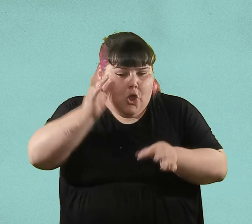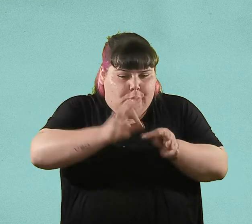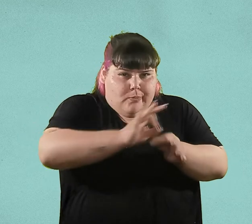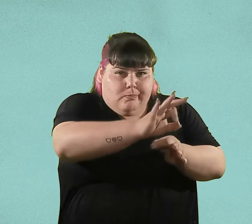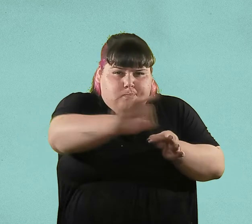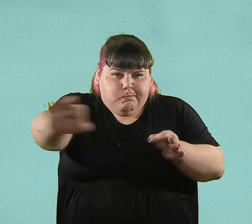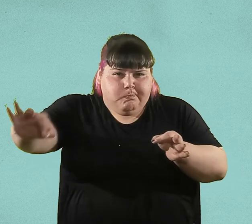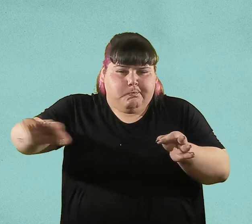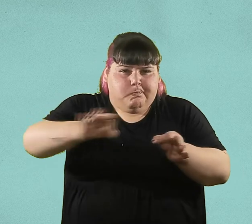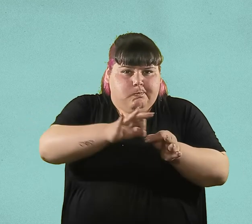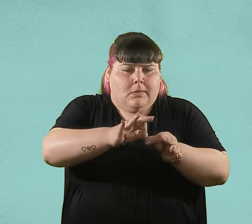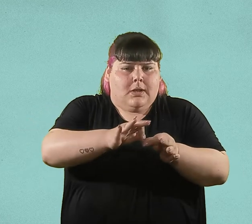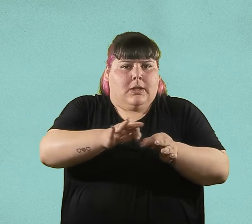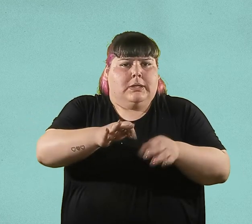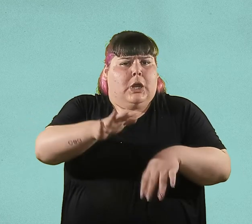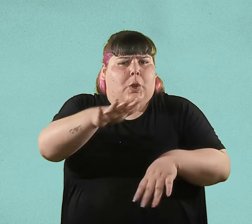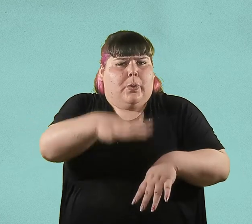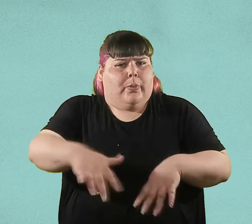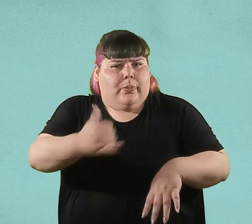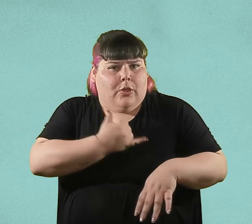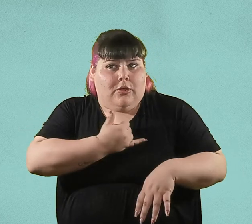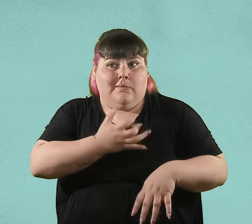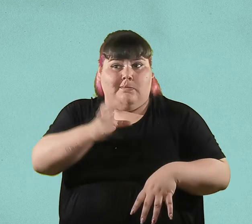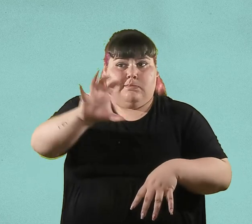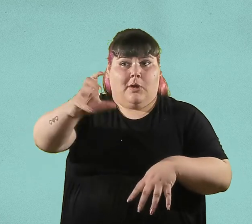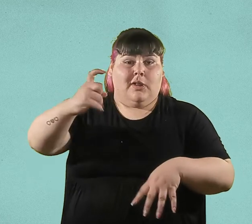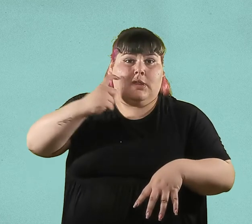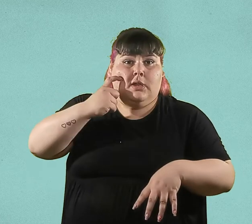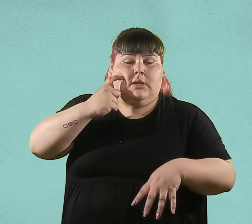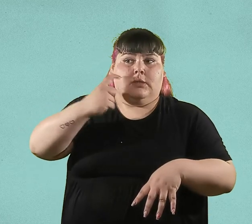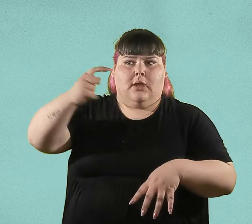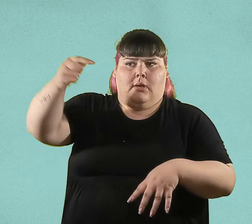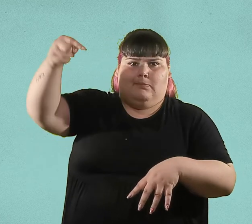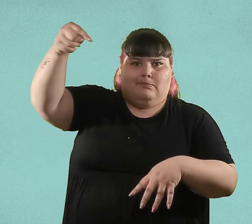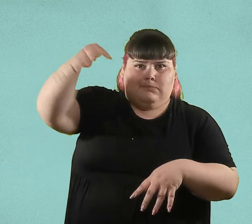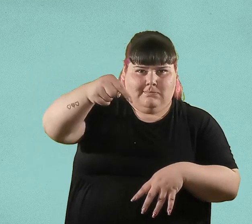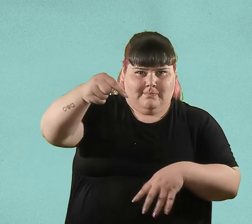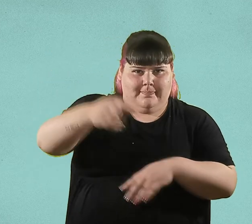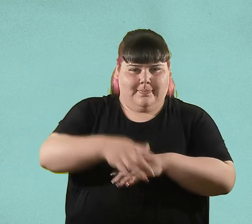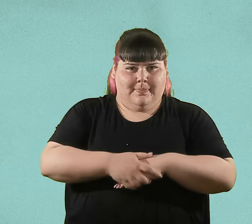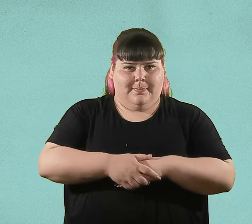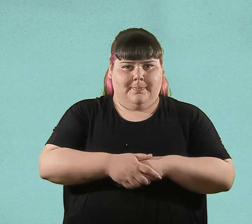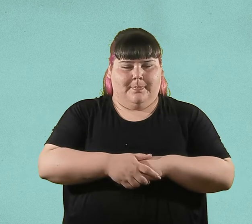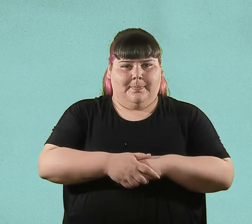hectáreas y se encuentra ubicado en el sudoeste de la provincia de Entre Ríos.